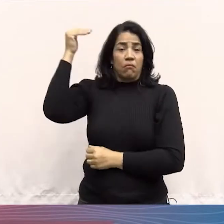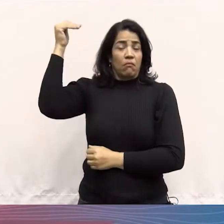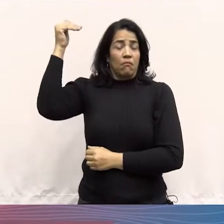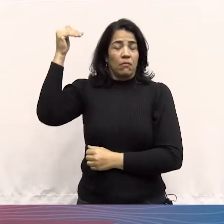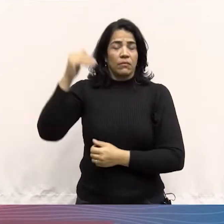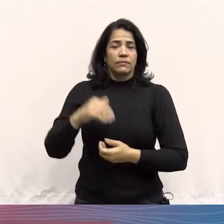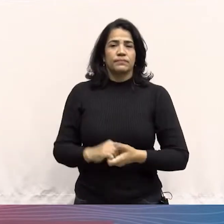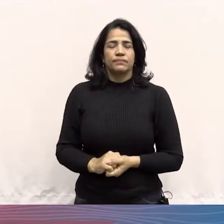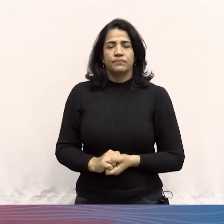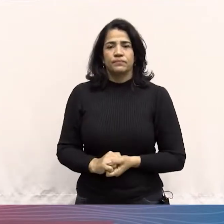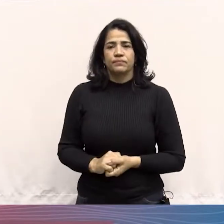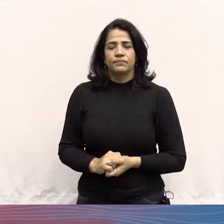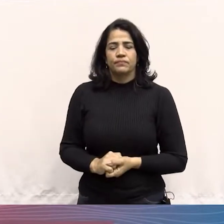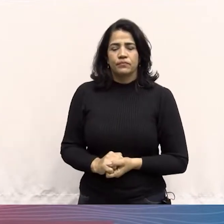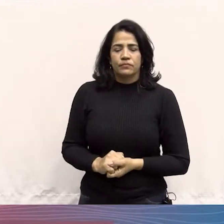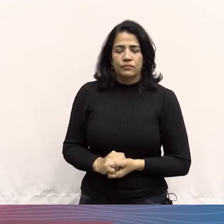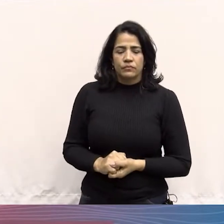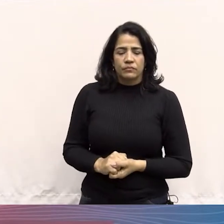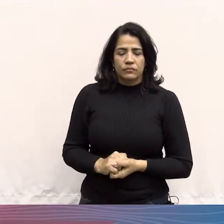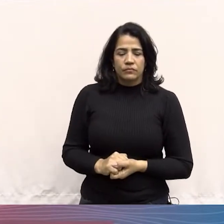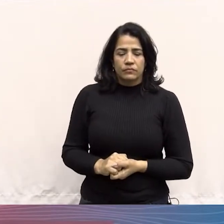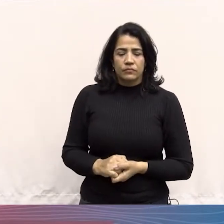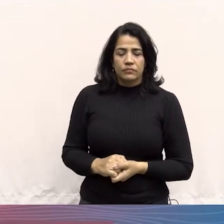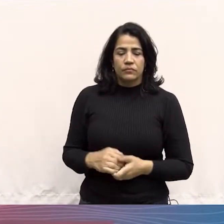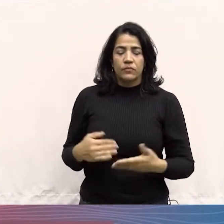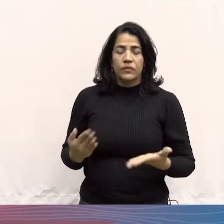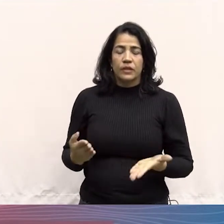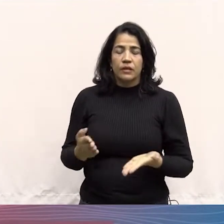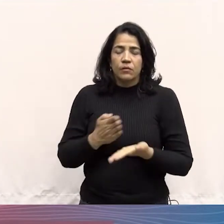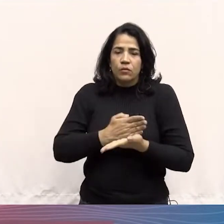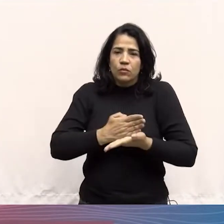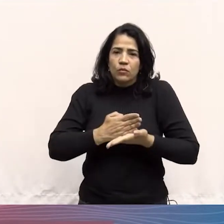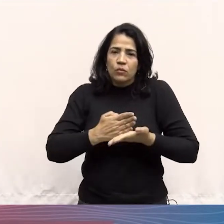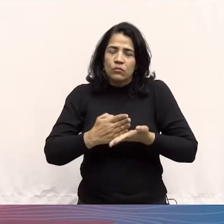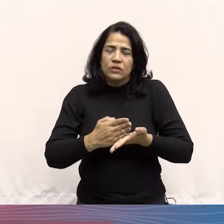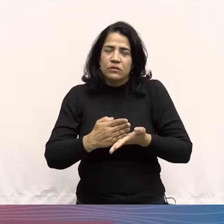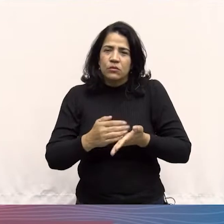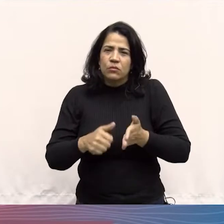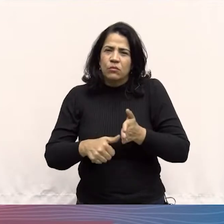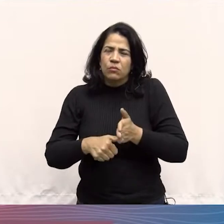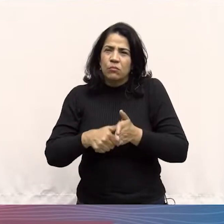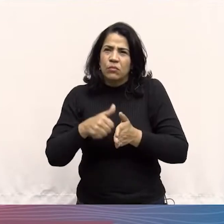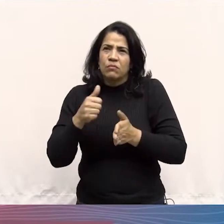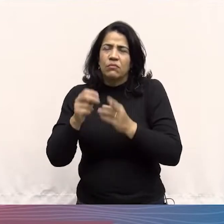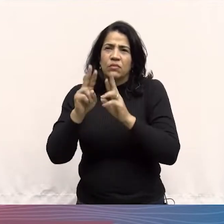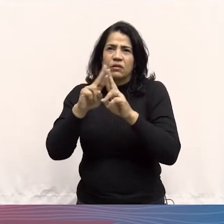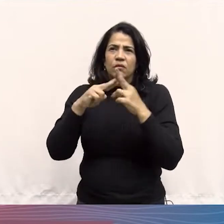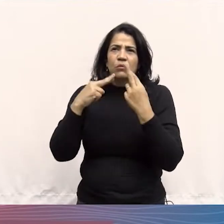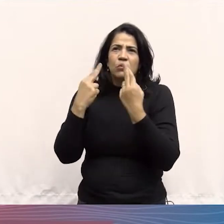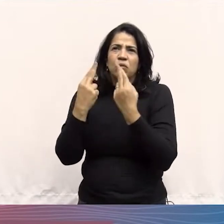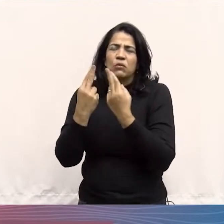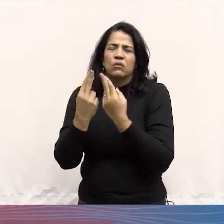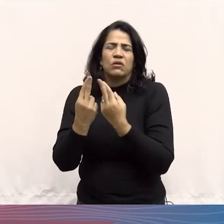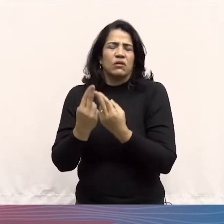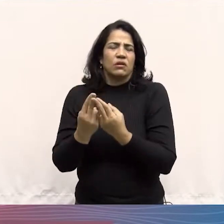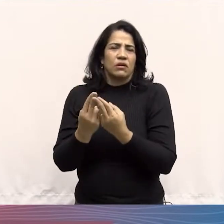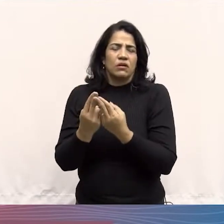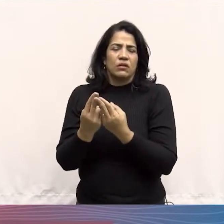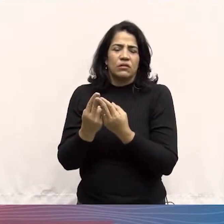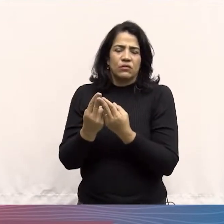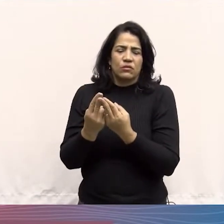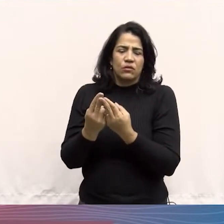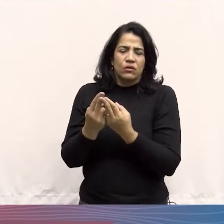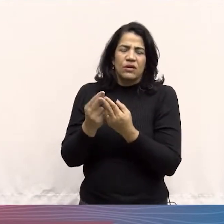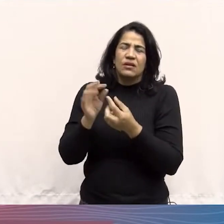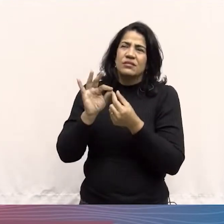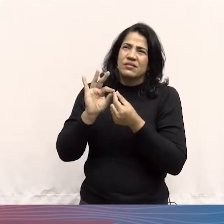apareceu esse primeiro reino, que é totalmente contrário a Deus, independente de Deus.